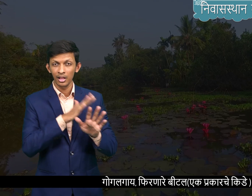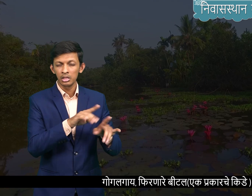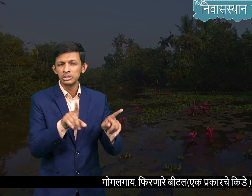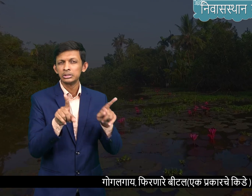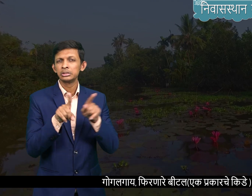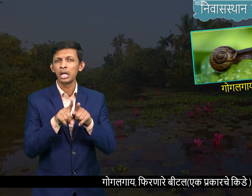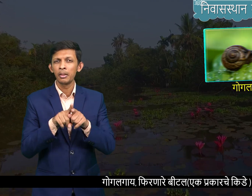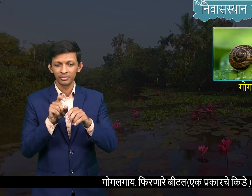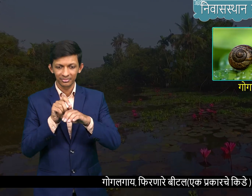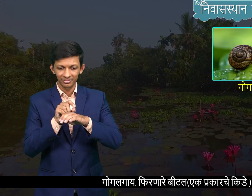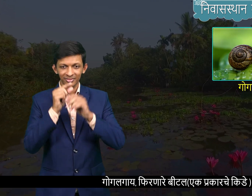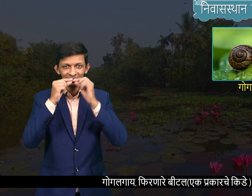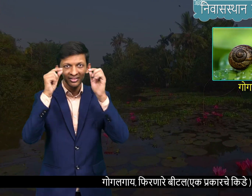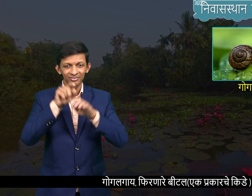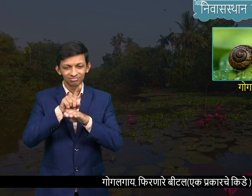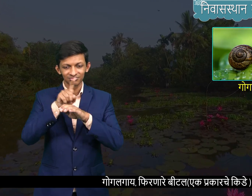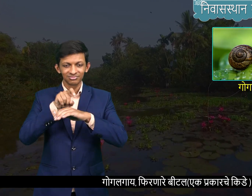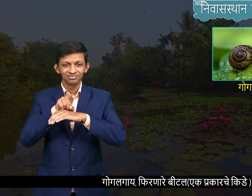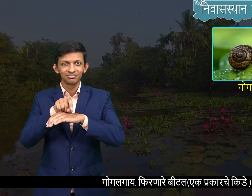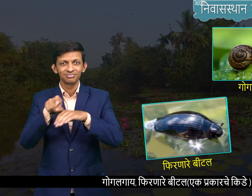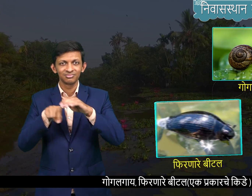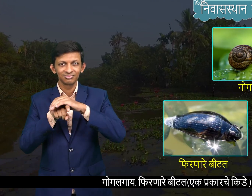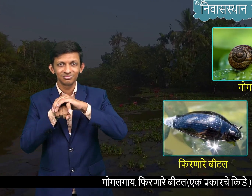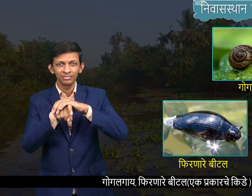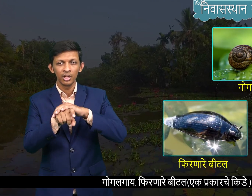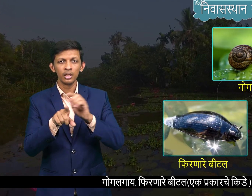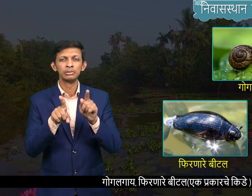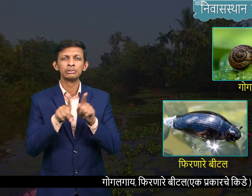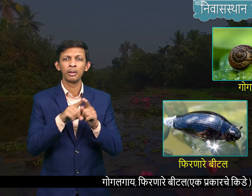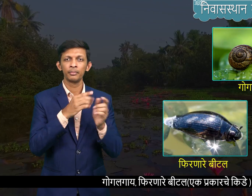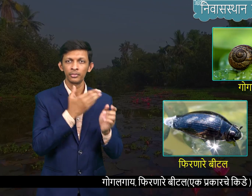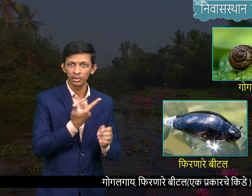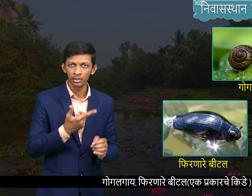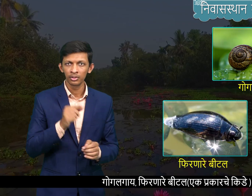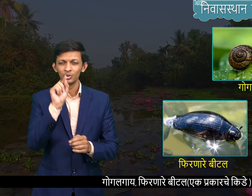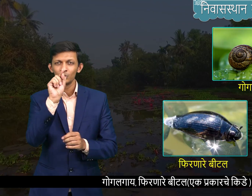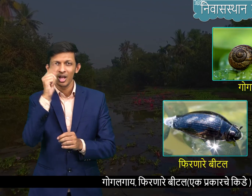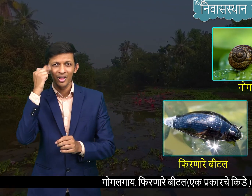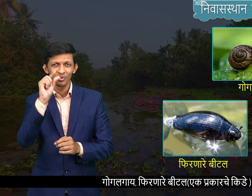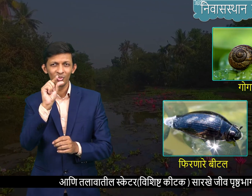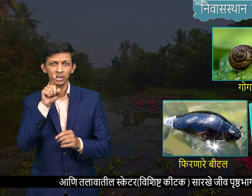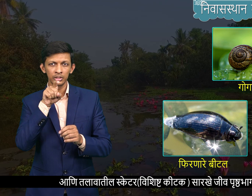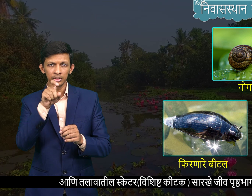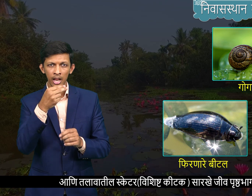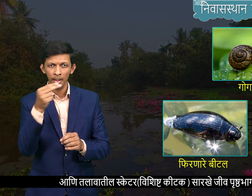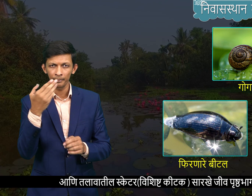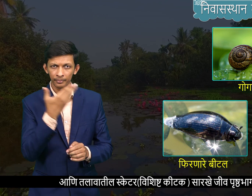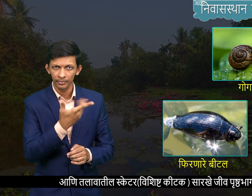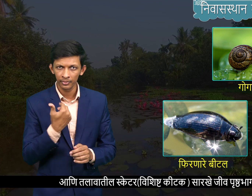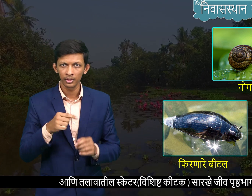गोगलगाय, फिरणारे बीटल, एक प्रकारचे किडे आणि तलावातील